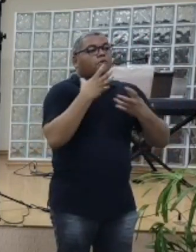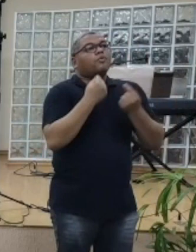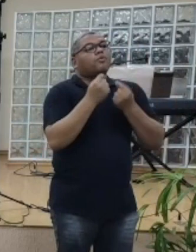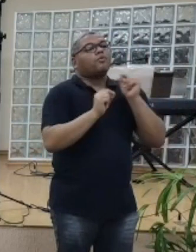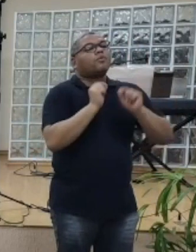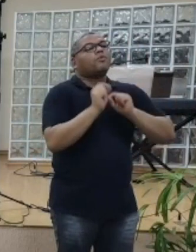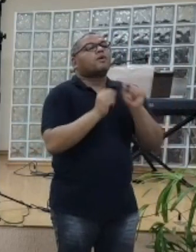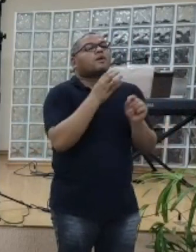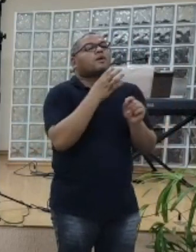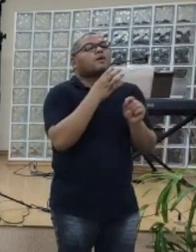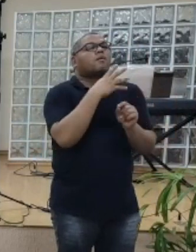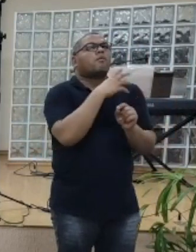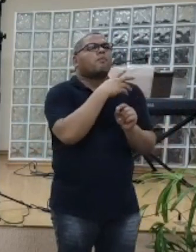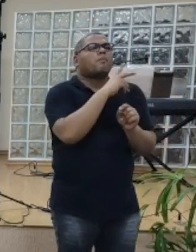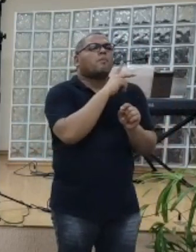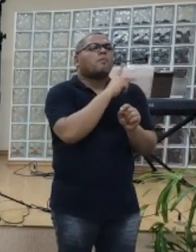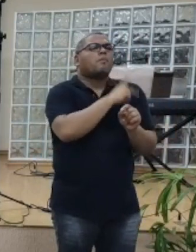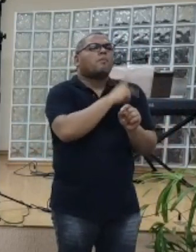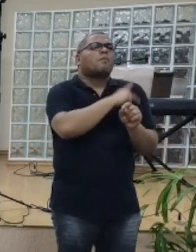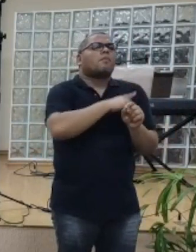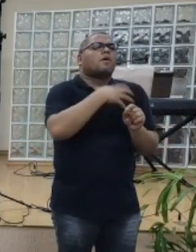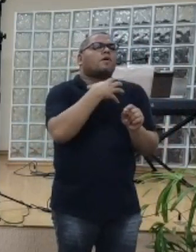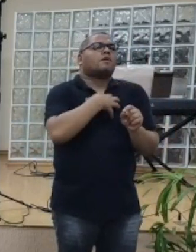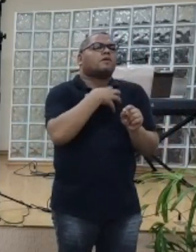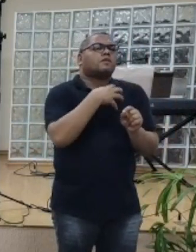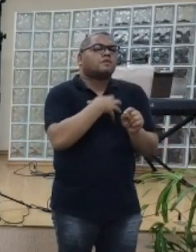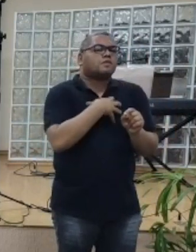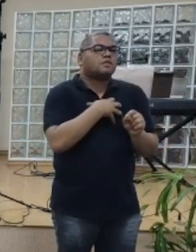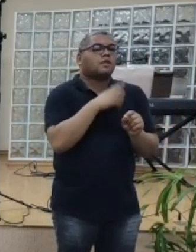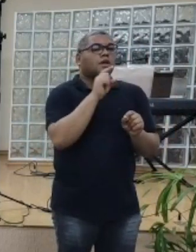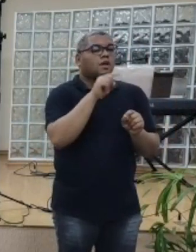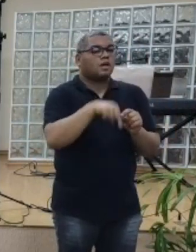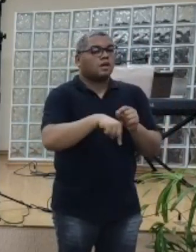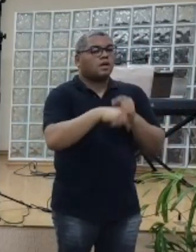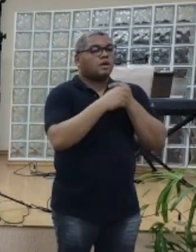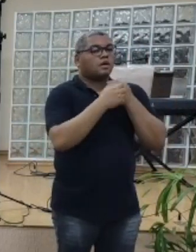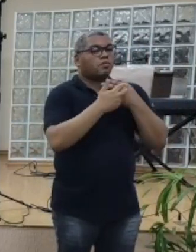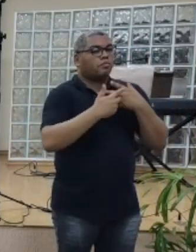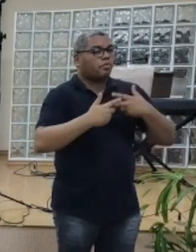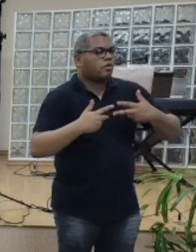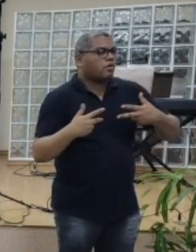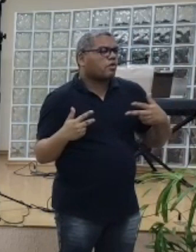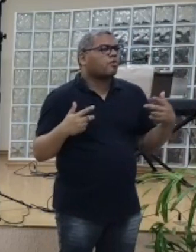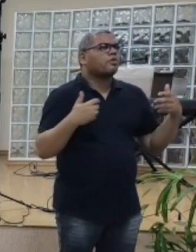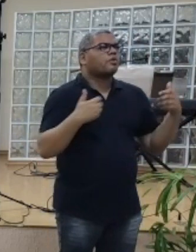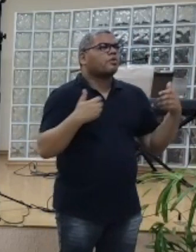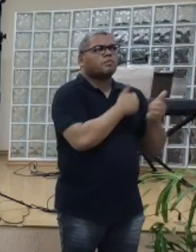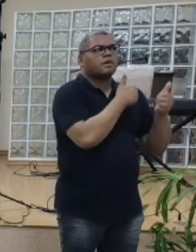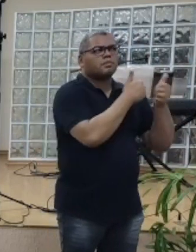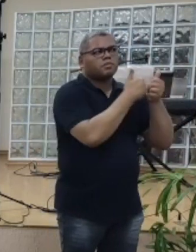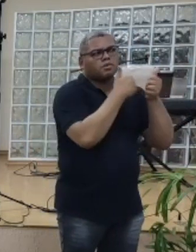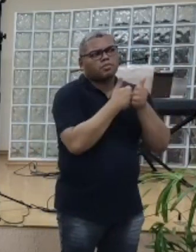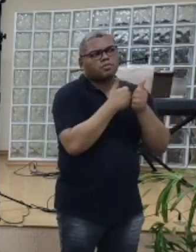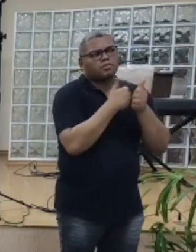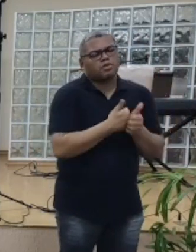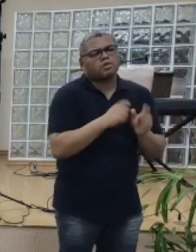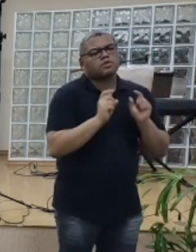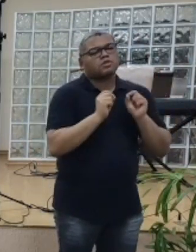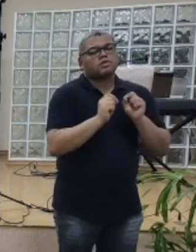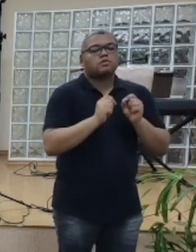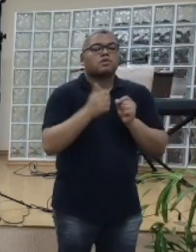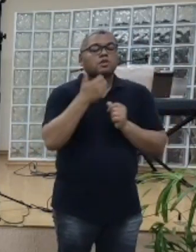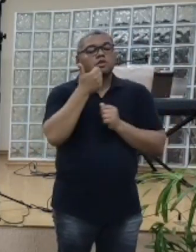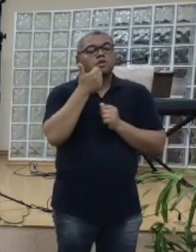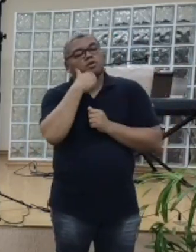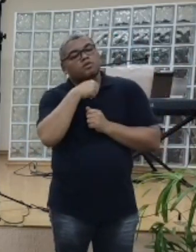por esses crentes da Galácia era alguma coisa bem próxima do que uma mãe sente por um